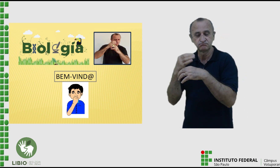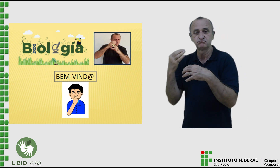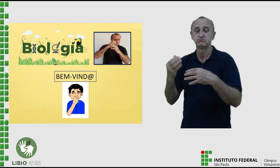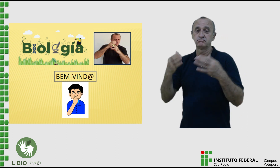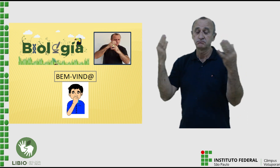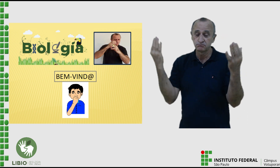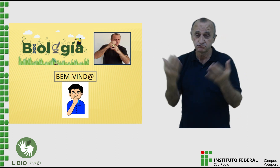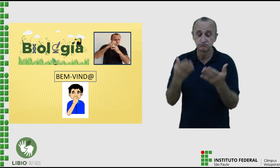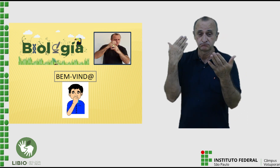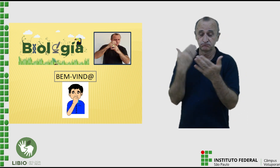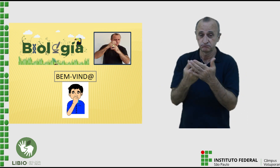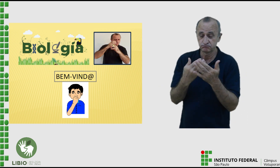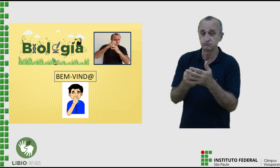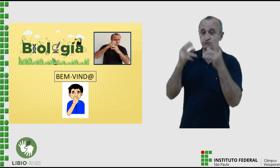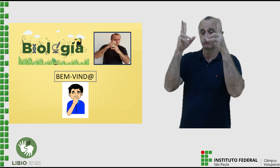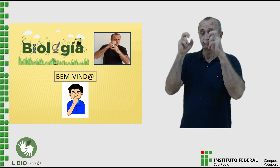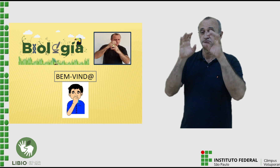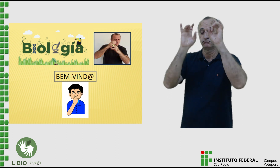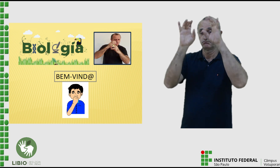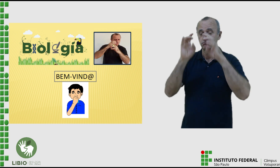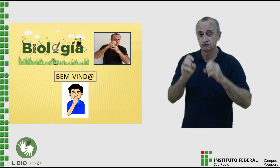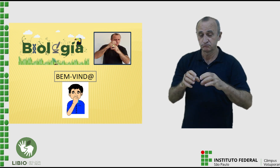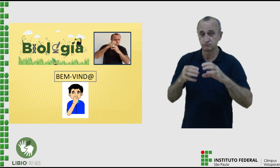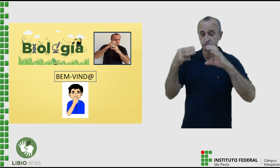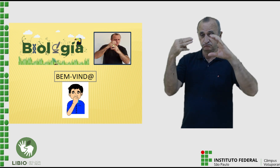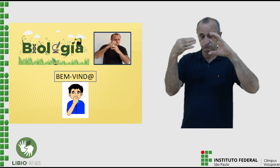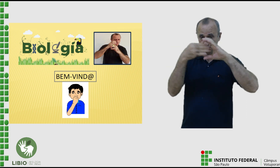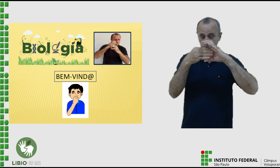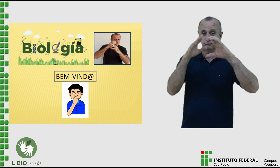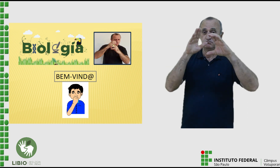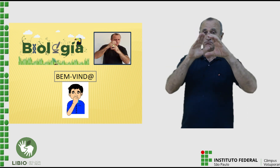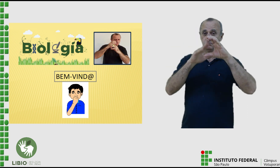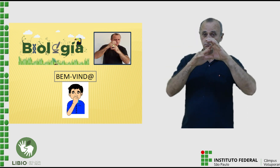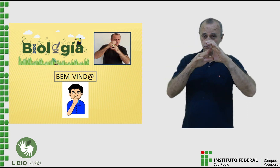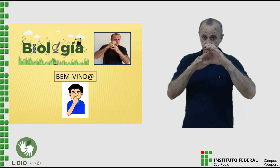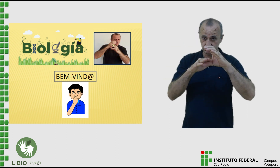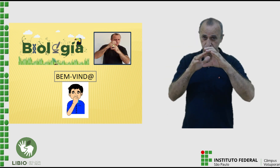melhor biologia. Então, hoje o nosso estudo,